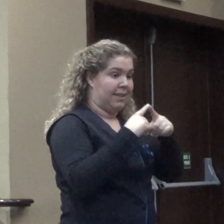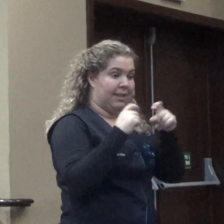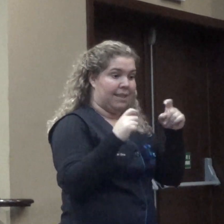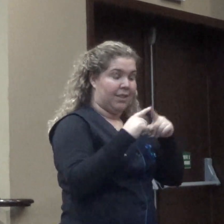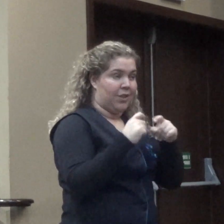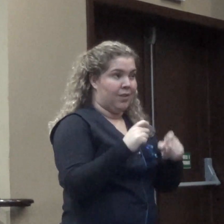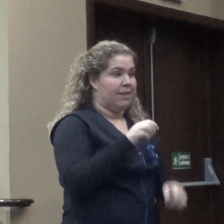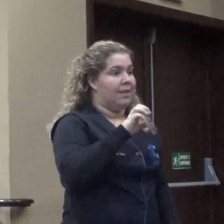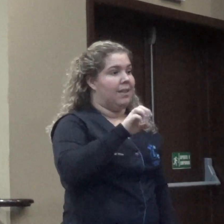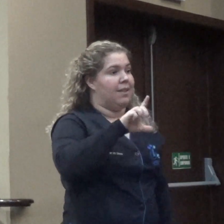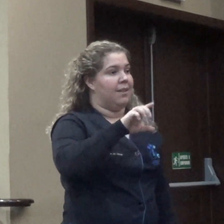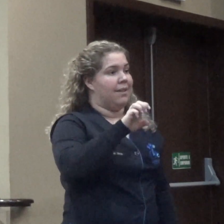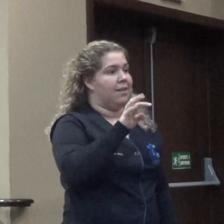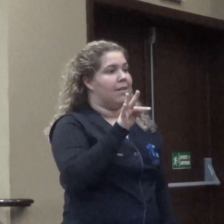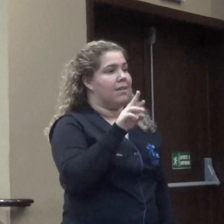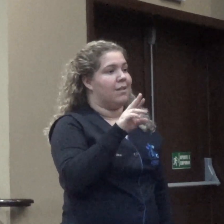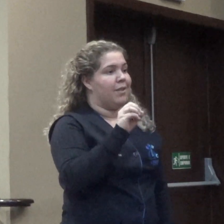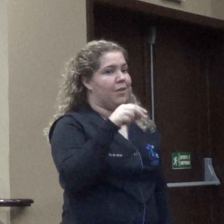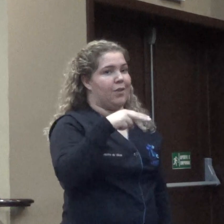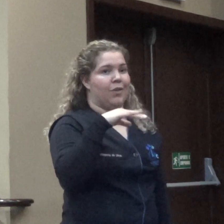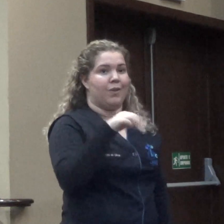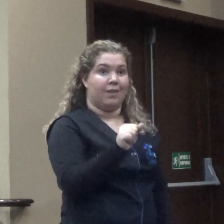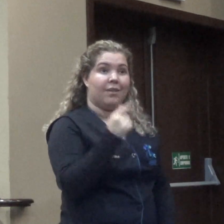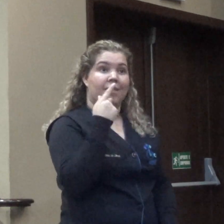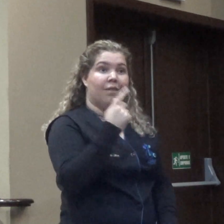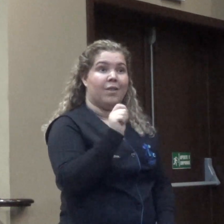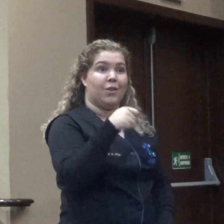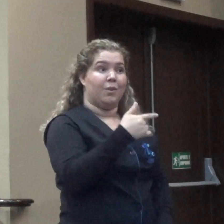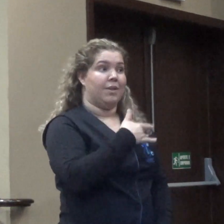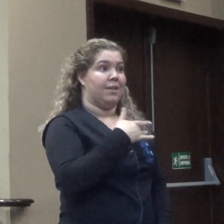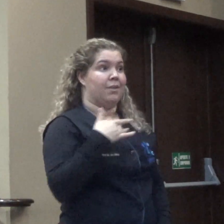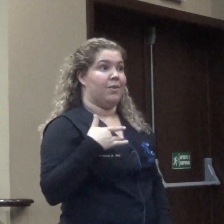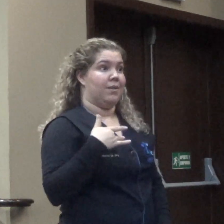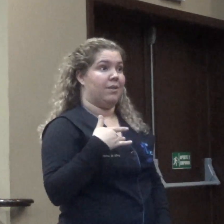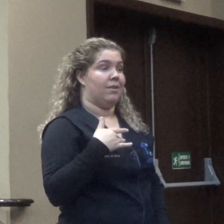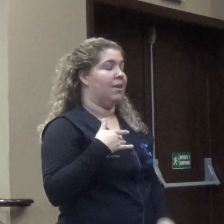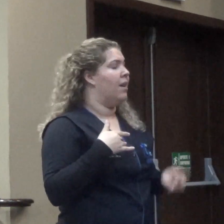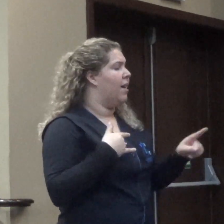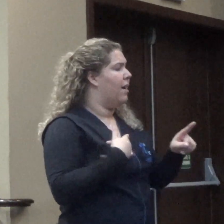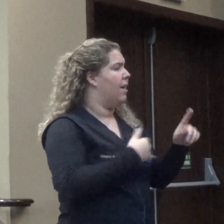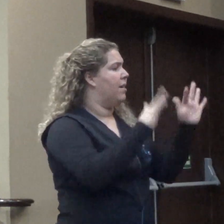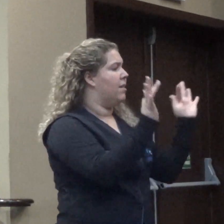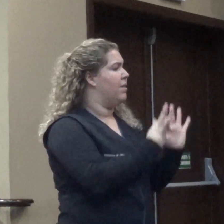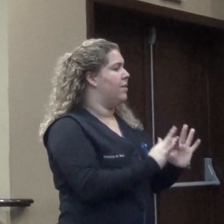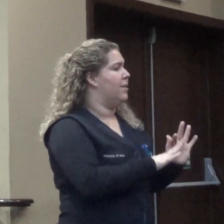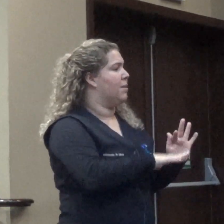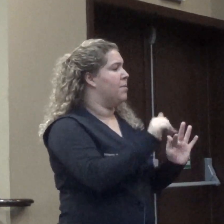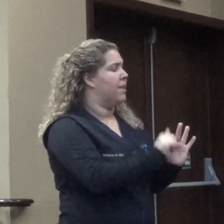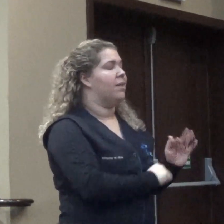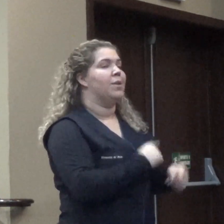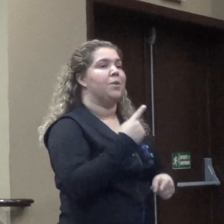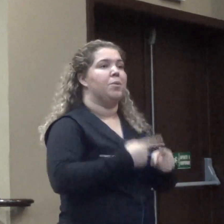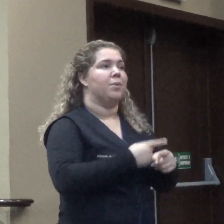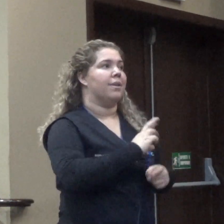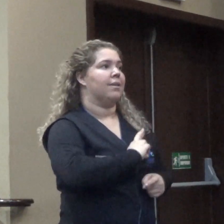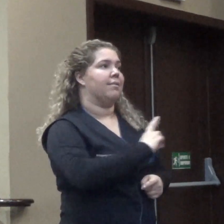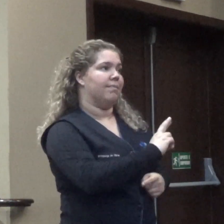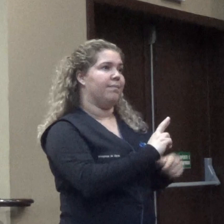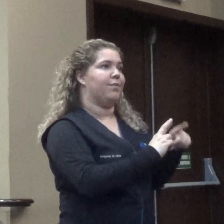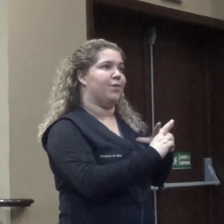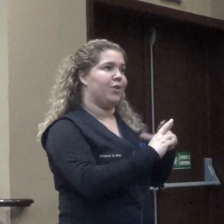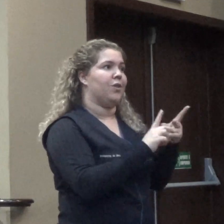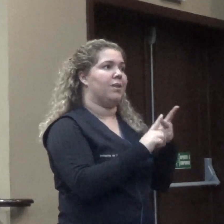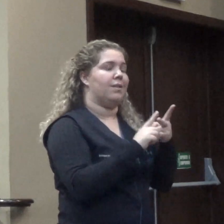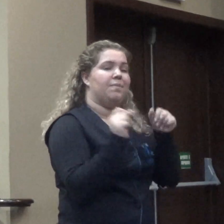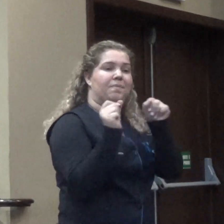de saúde diga assim: os médicos não eram mais felizes porque tinham religião, eram praticantes e